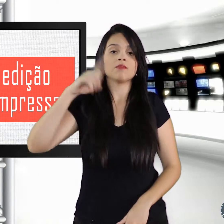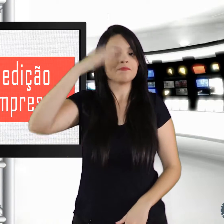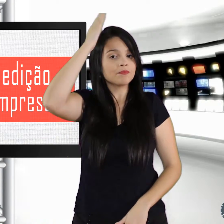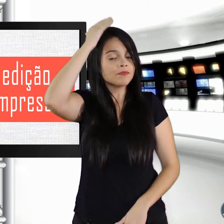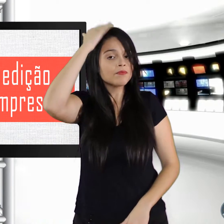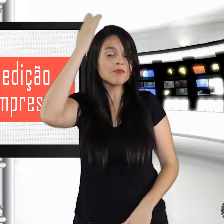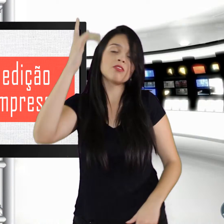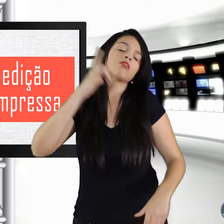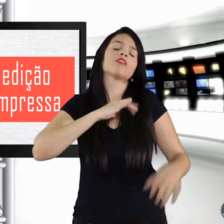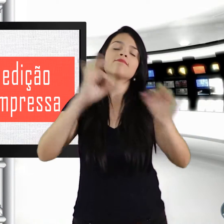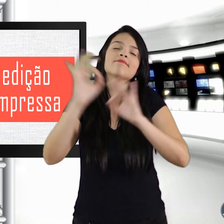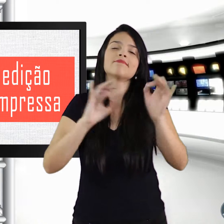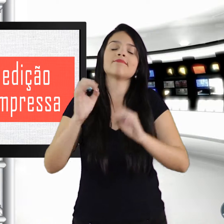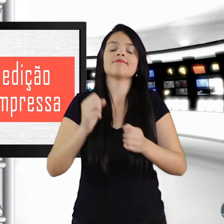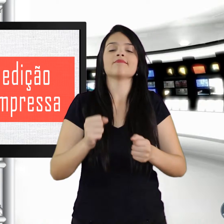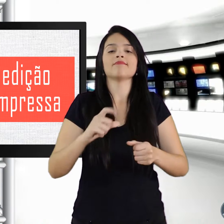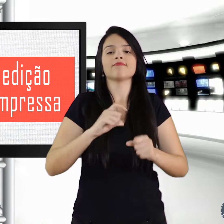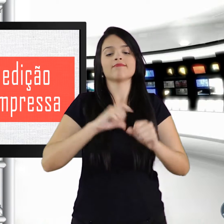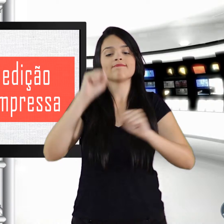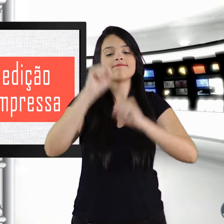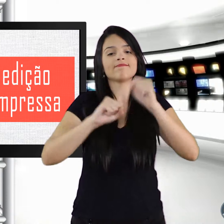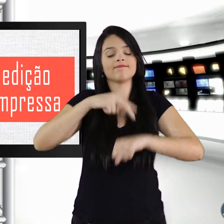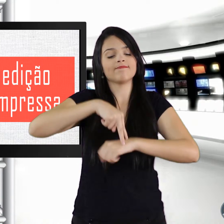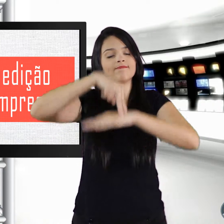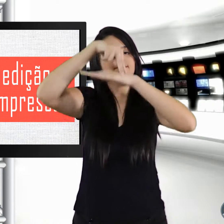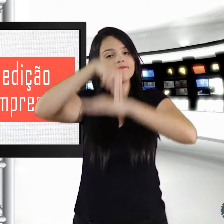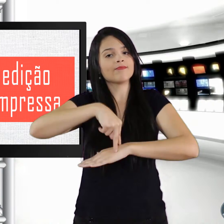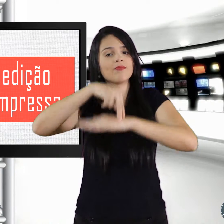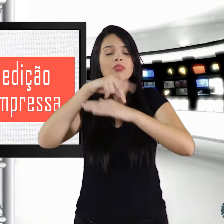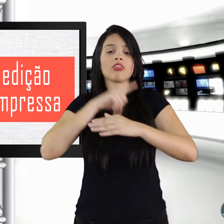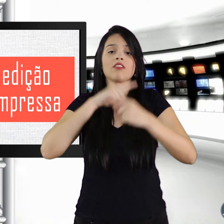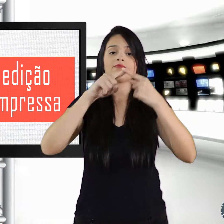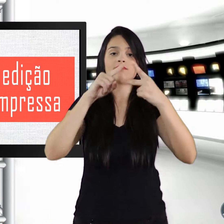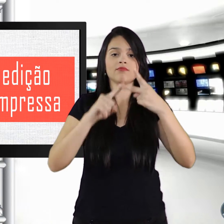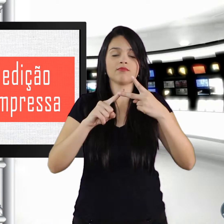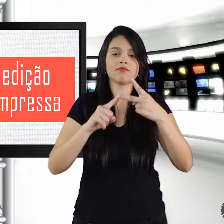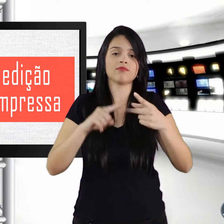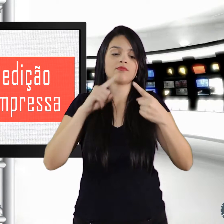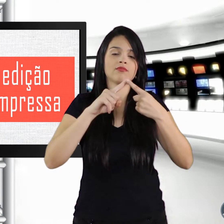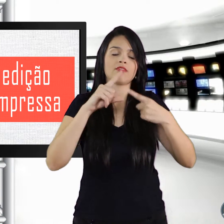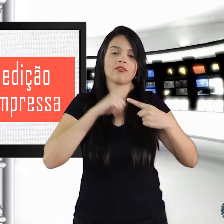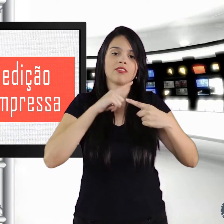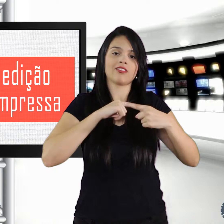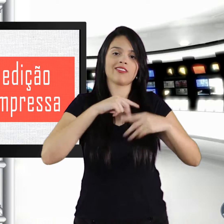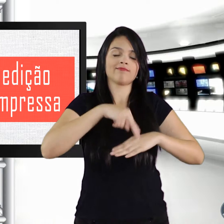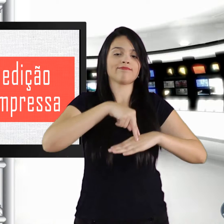cargas industriais, explica que há 2 tipos de plataformas, a de percurso vertical e a de percurso